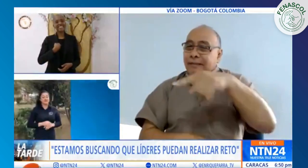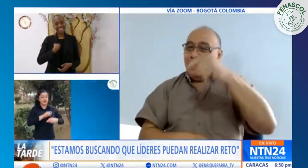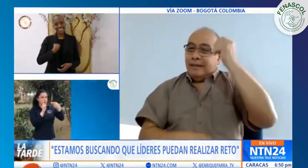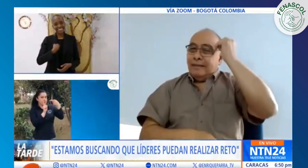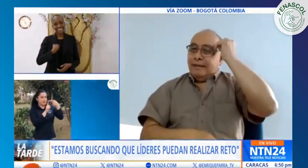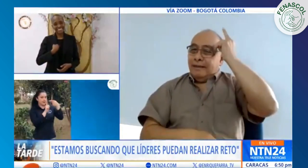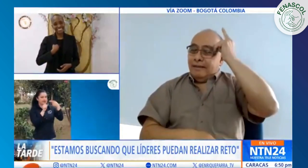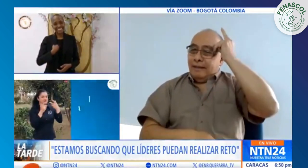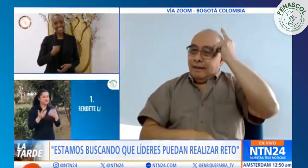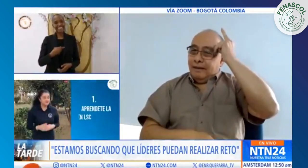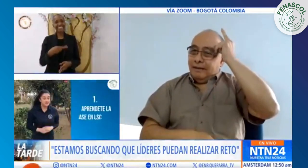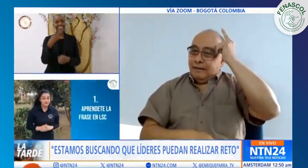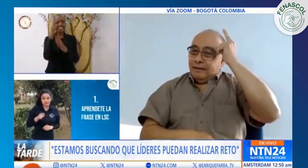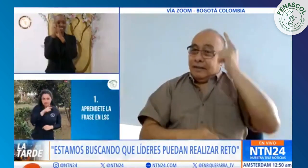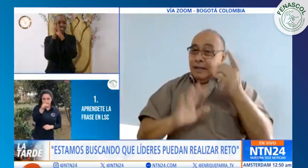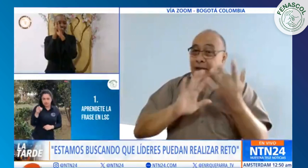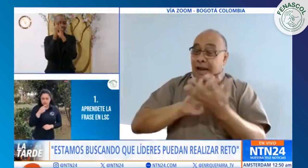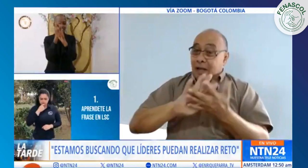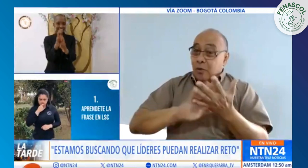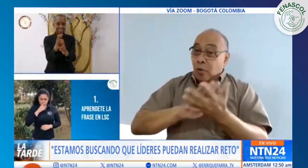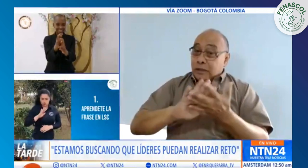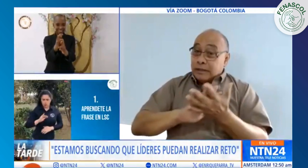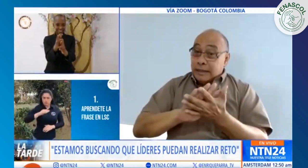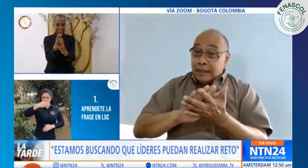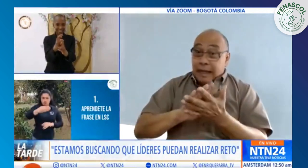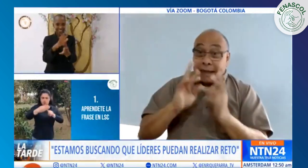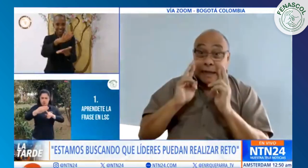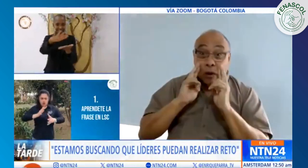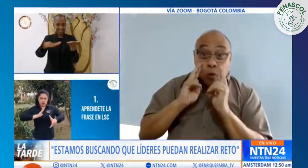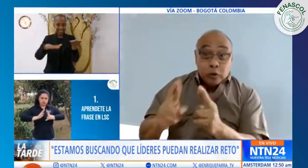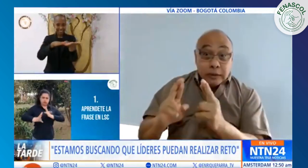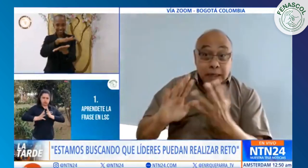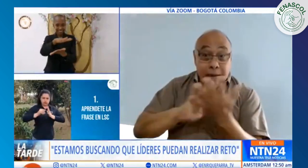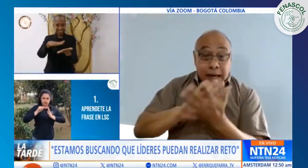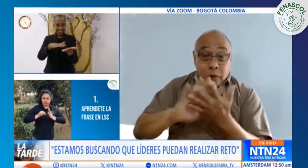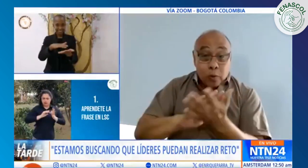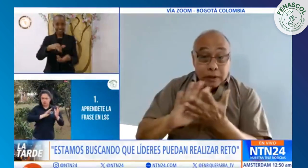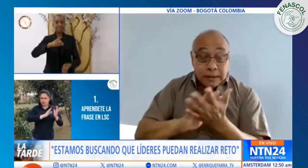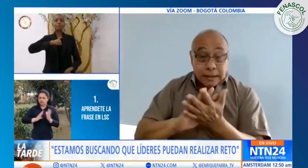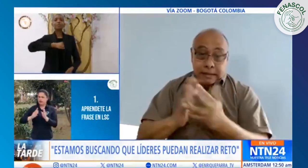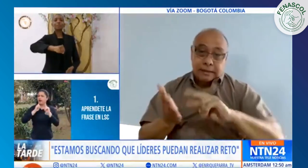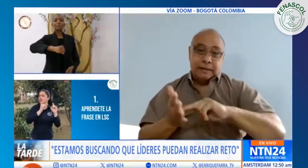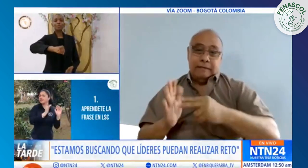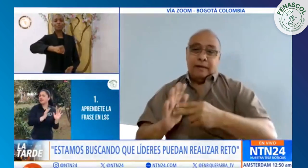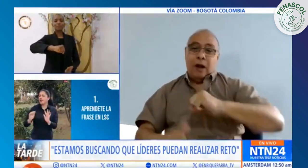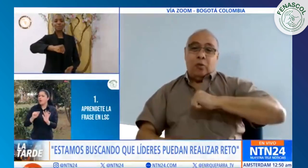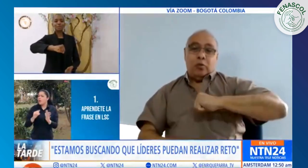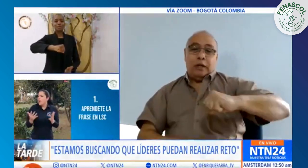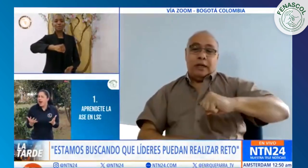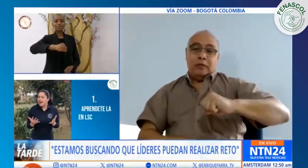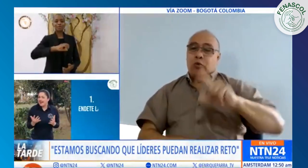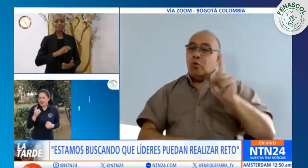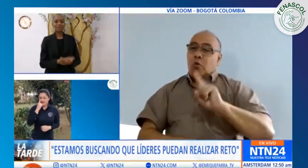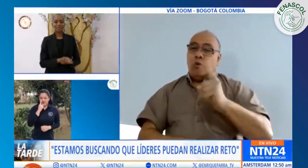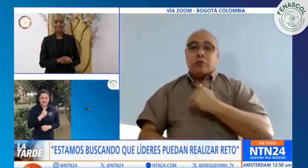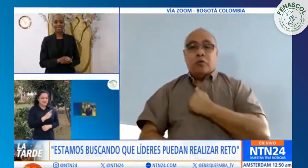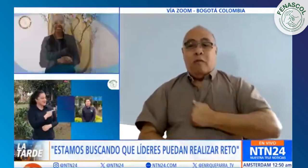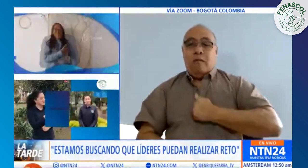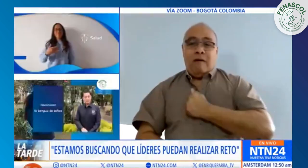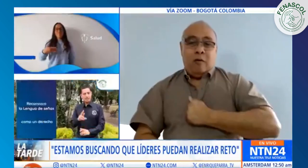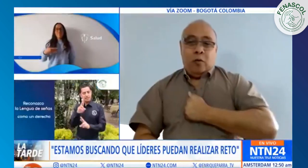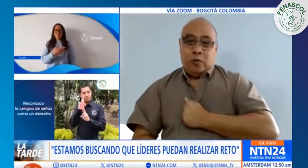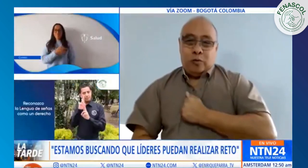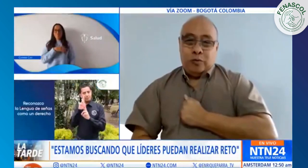es importante para que la sociedad entienda que al reconocer la lengua de señas